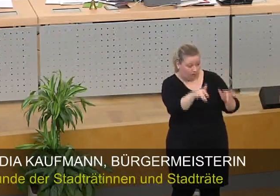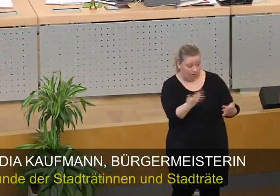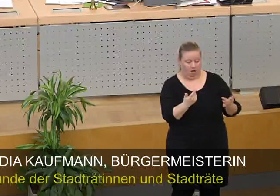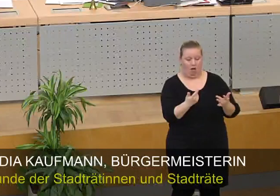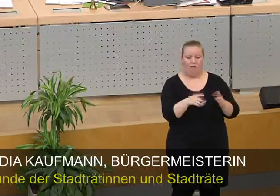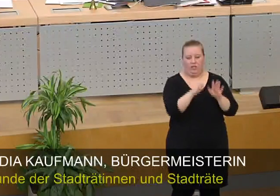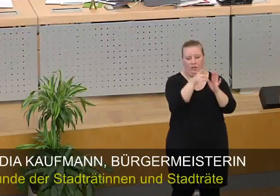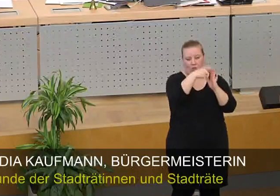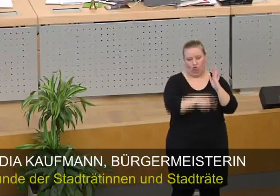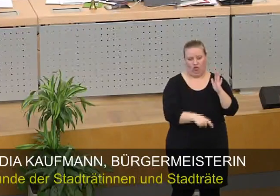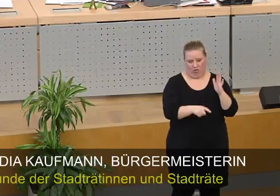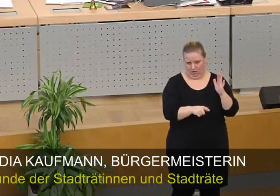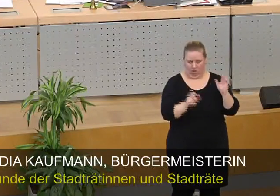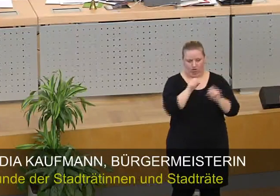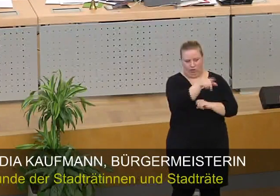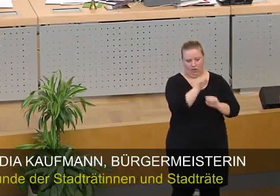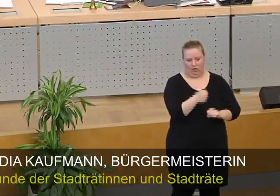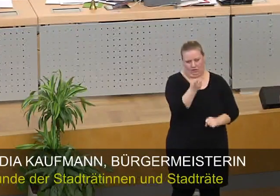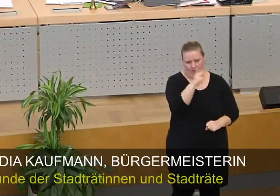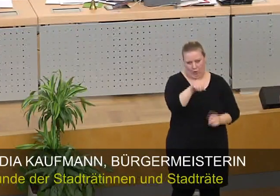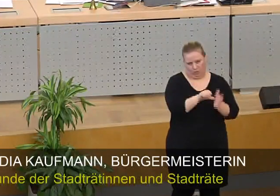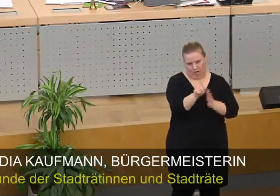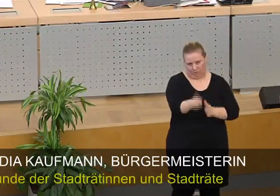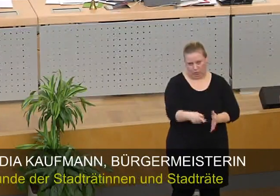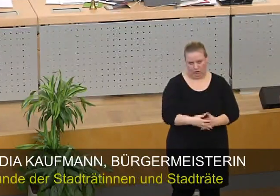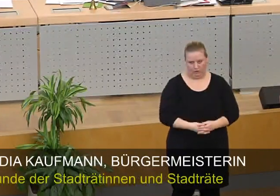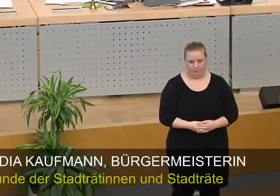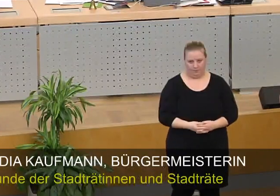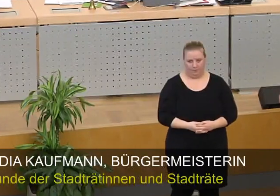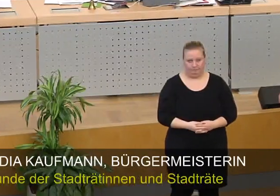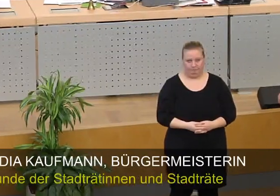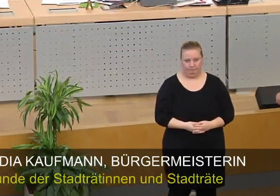haben, erworben werden kann für 2 €.